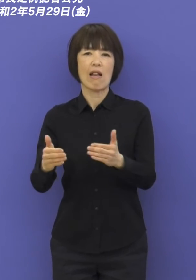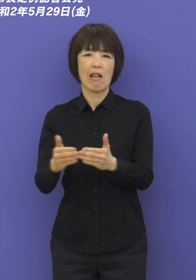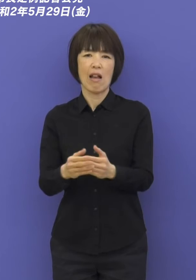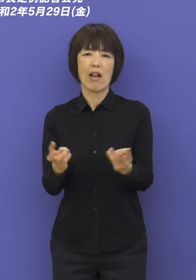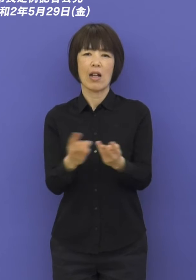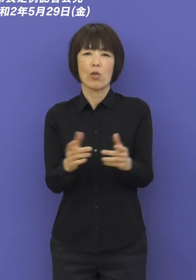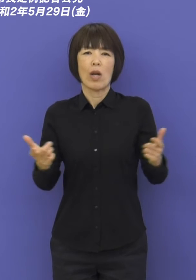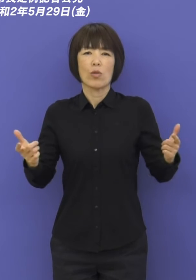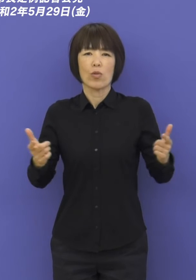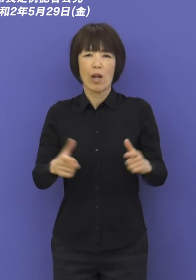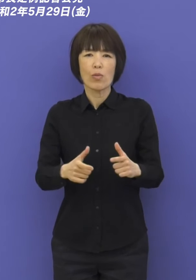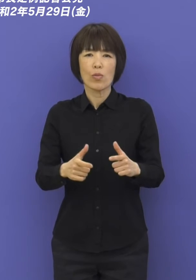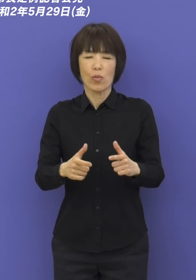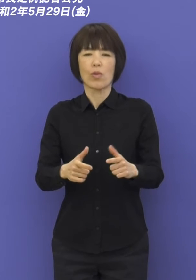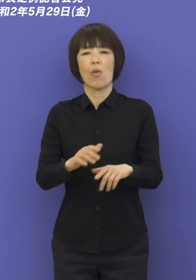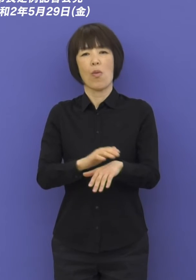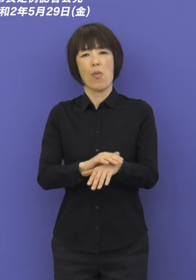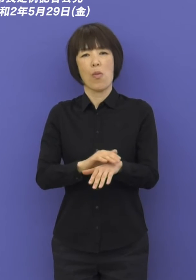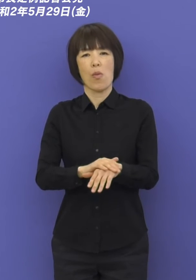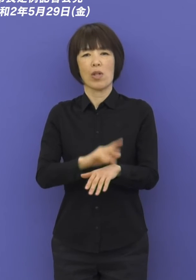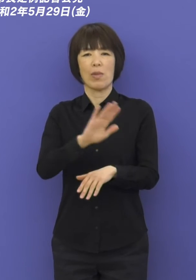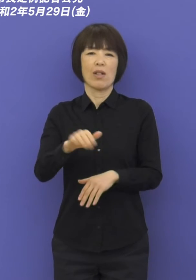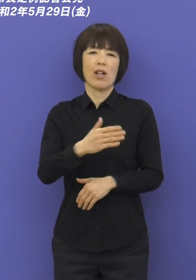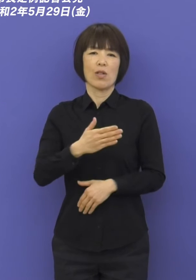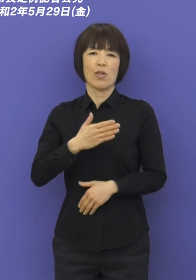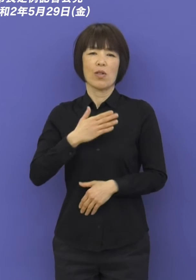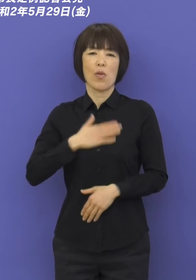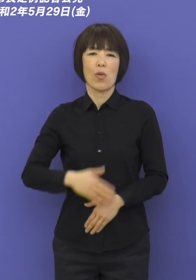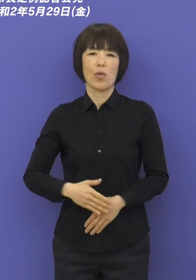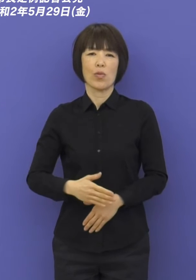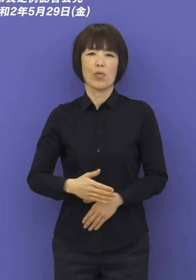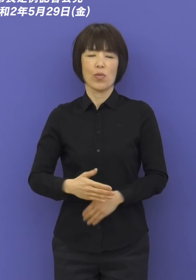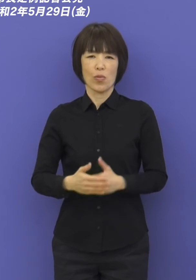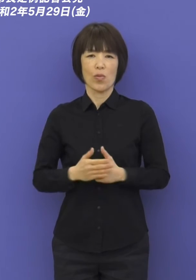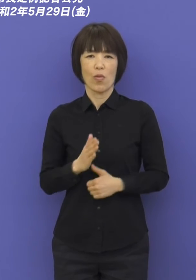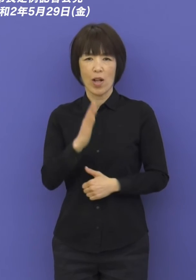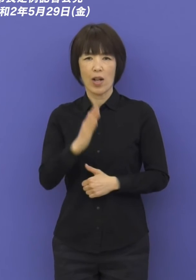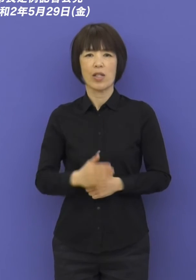行うこととされていますので、ご協力をお願いいたします。